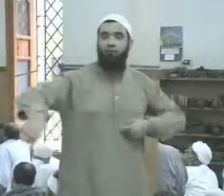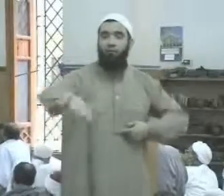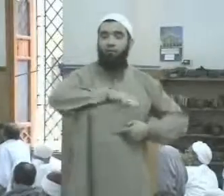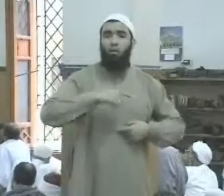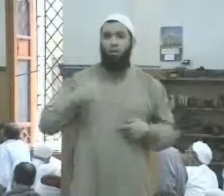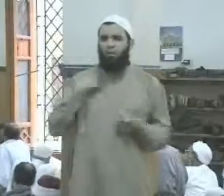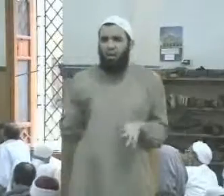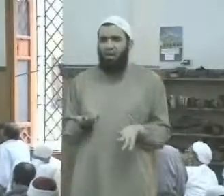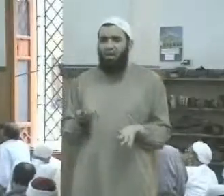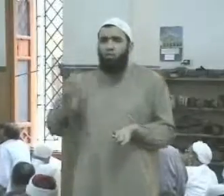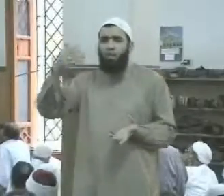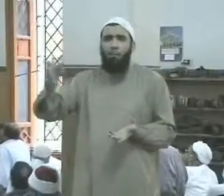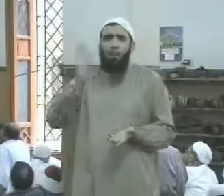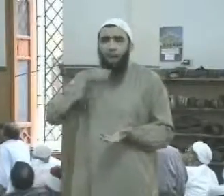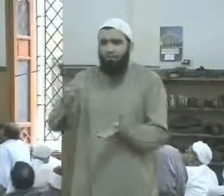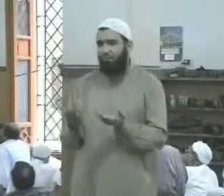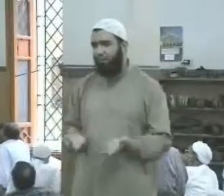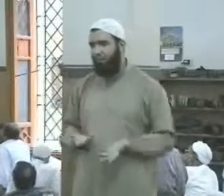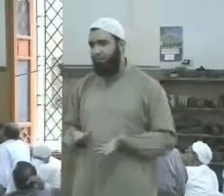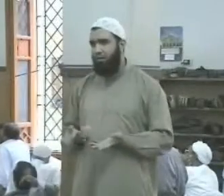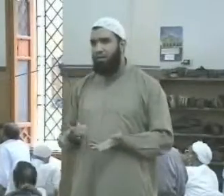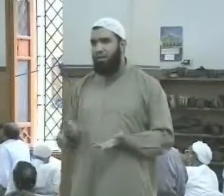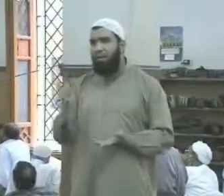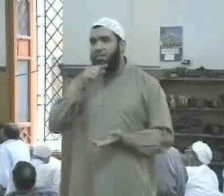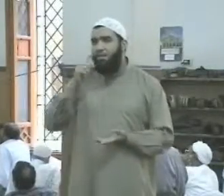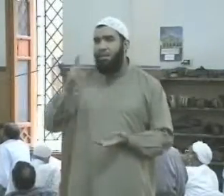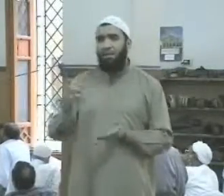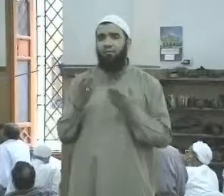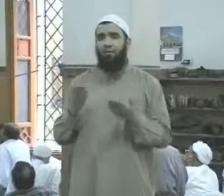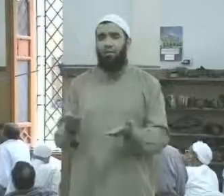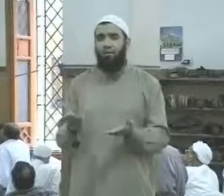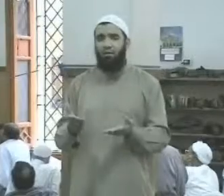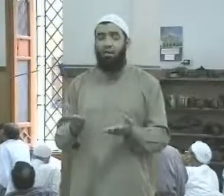يتعجب من أين تملك تلك المؤسسات الأجنبية